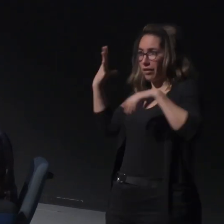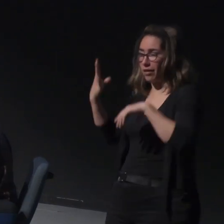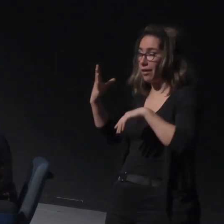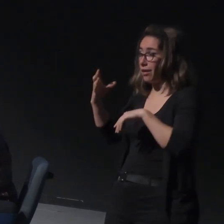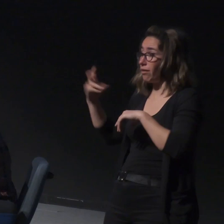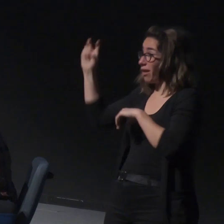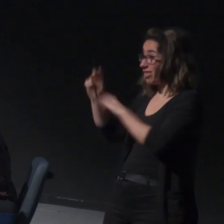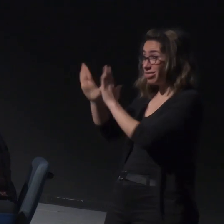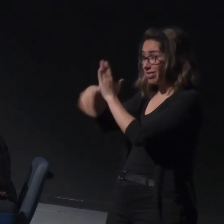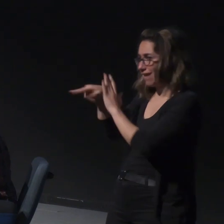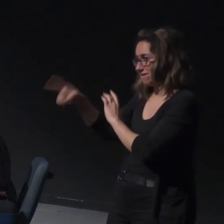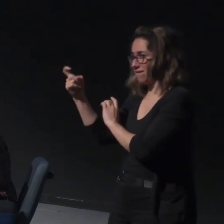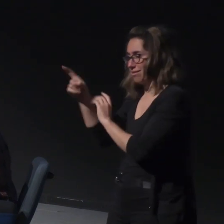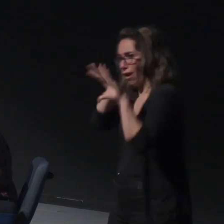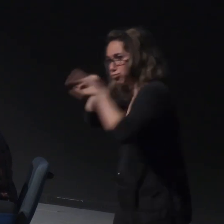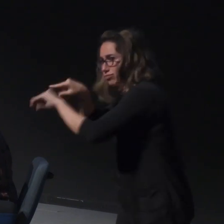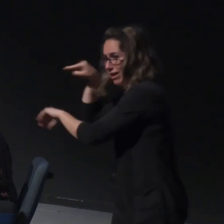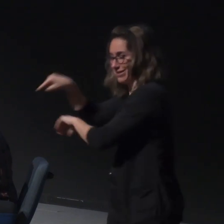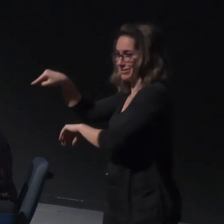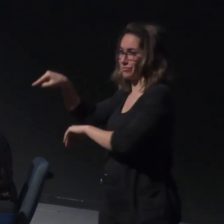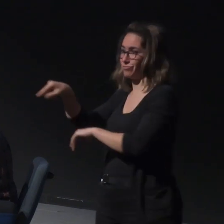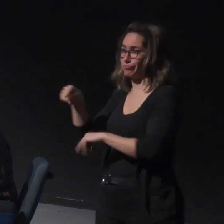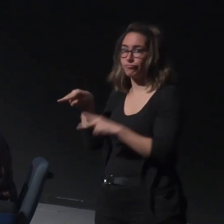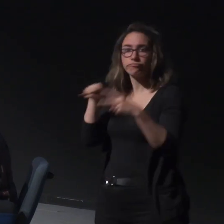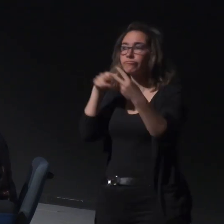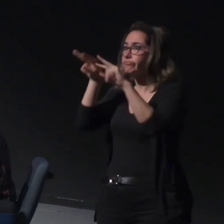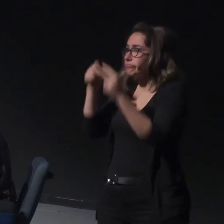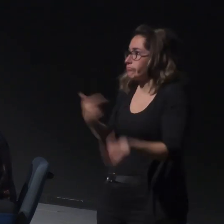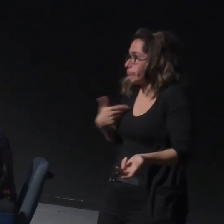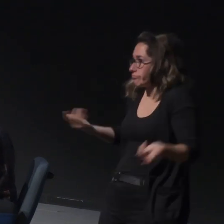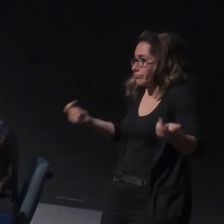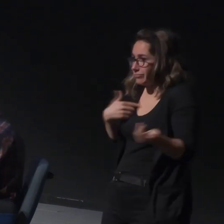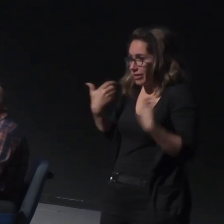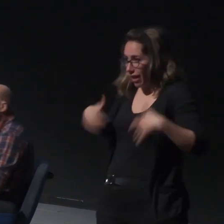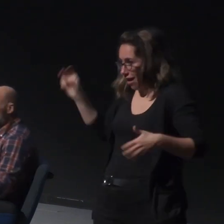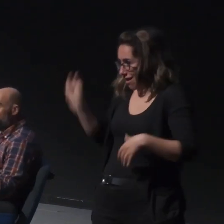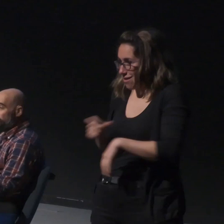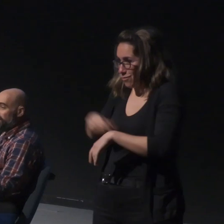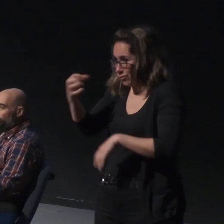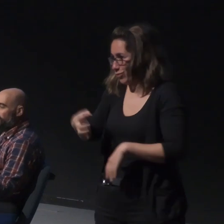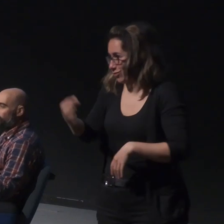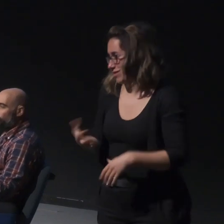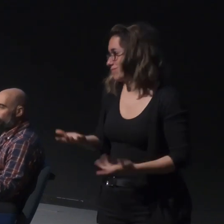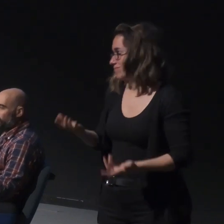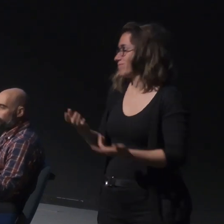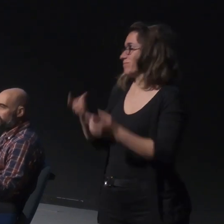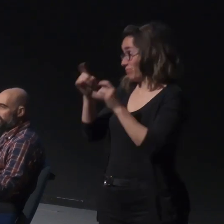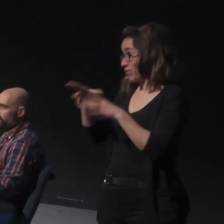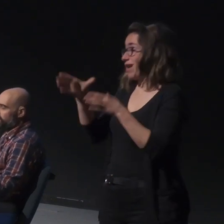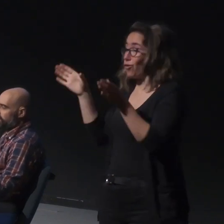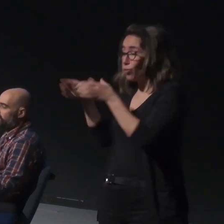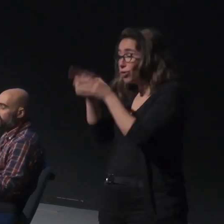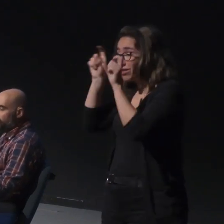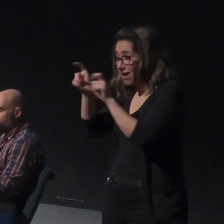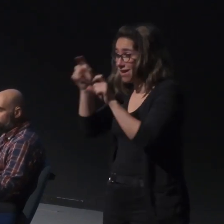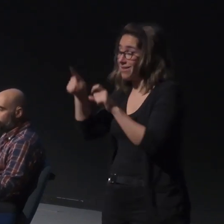están. Y te miran en plan. Y te miran como diciendo, ya, díselo a los que no están. No, como... Entonces yo creo que esa parte comunitaria es justo aquellos padres y aquellas